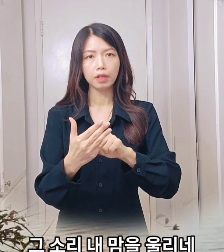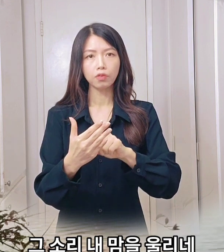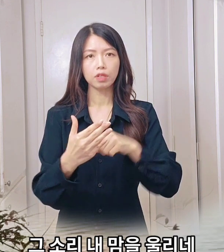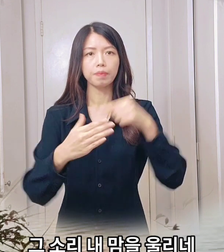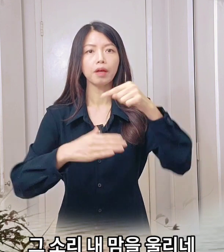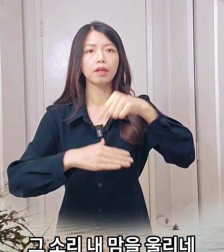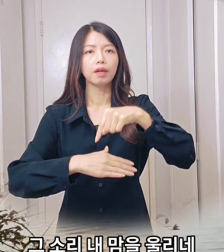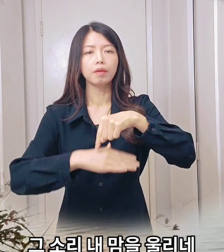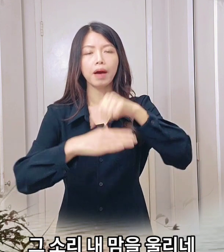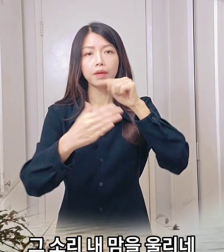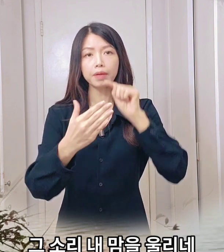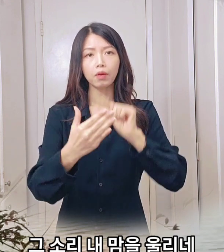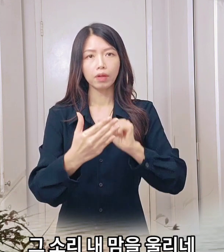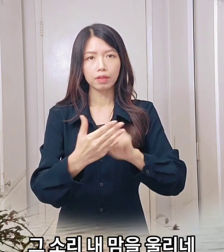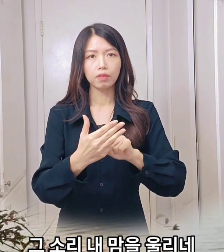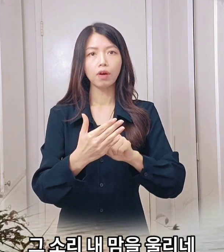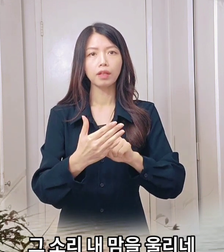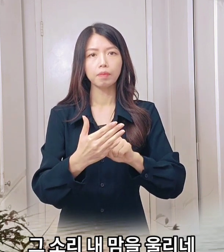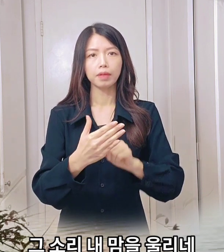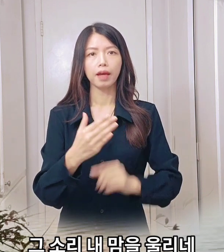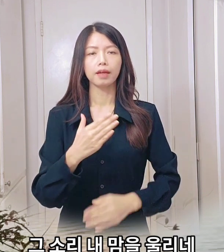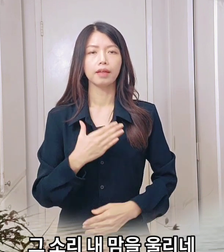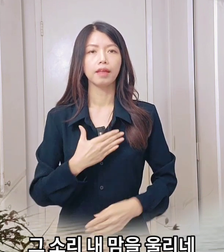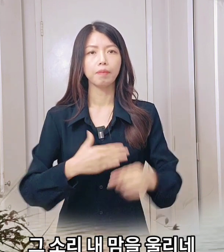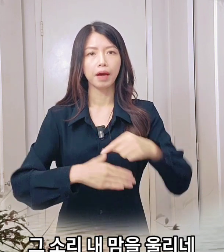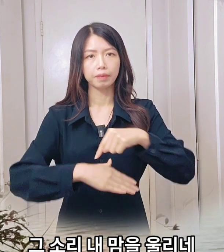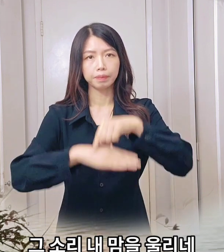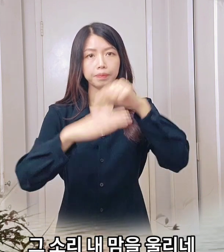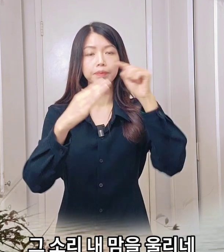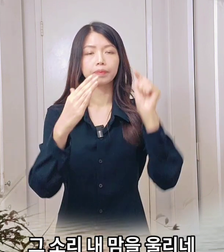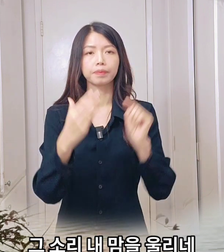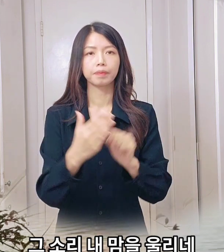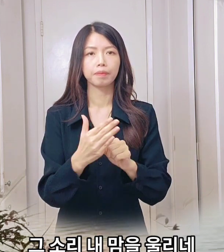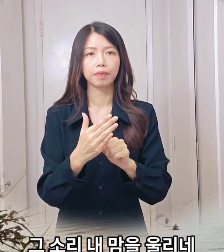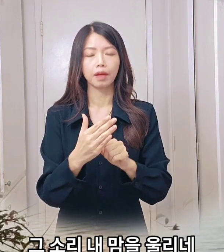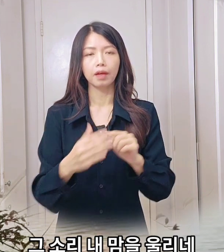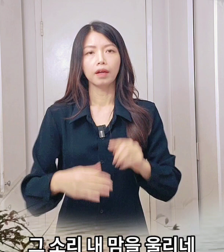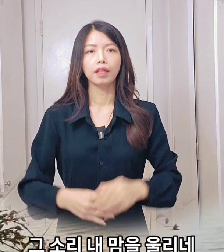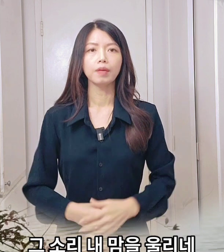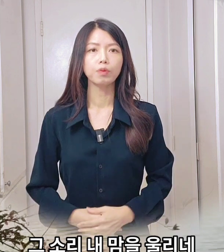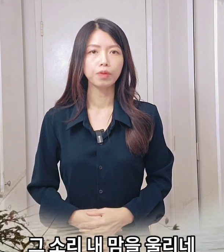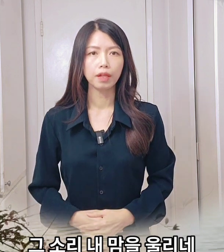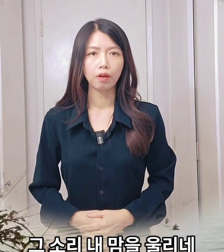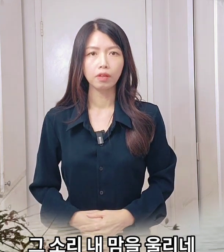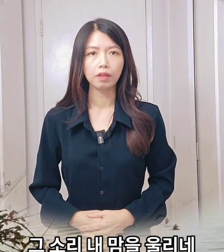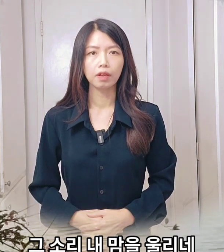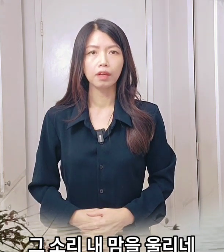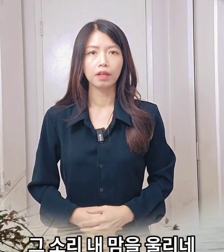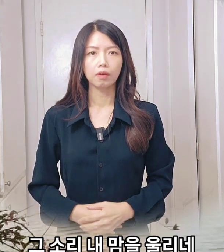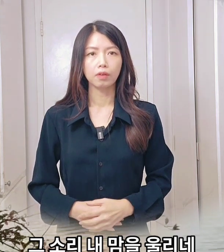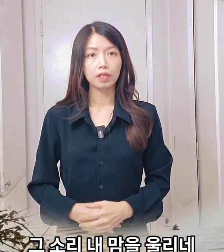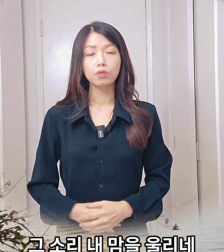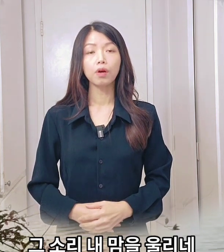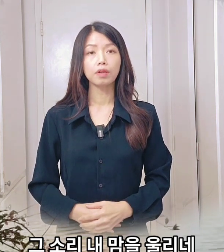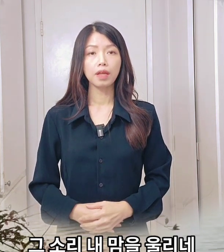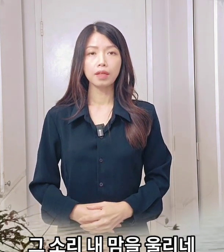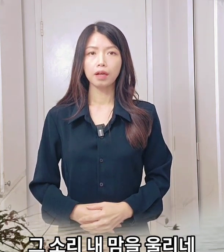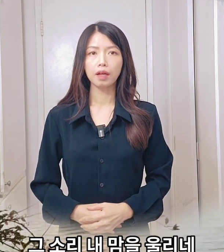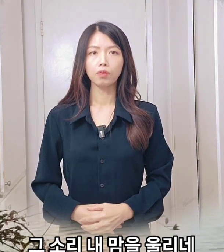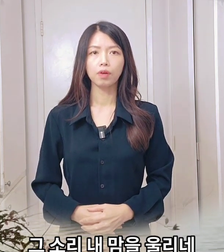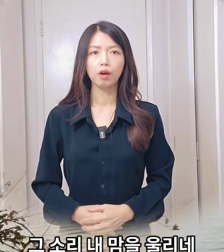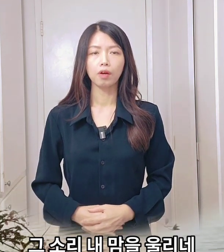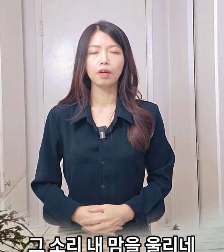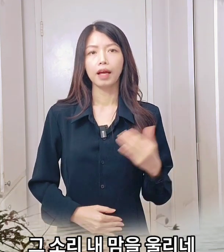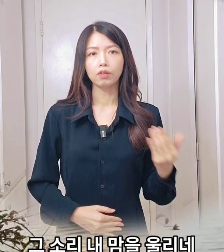한번 찍어주시면 마음이라고 하는 뜻의 수어가 됩니다. 내 마음. 근데 이 부분에서는 이 수어를